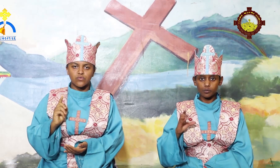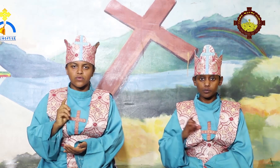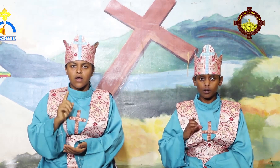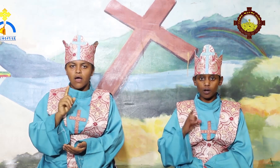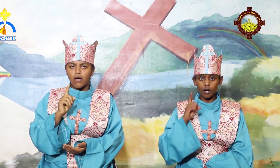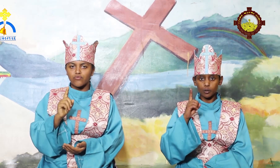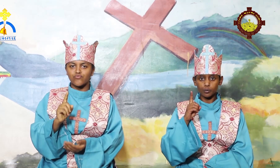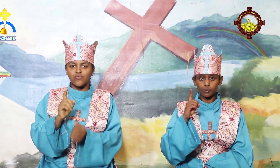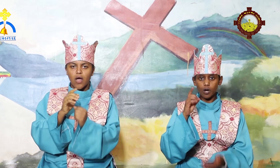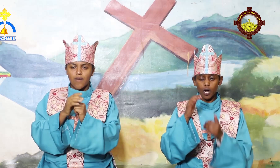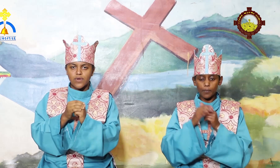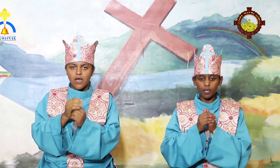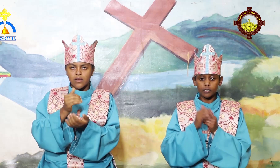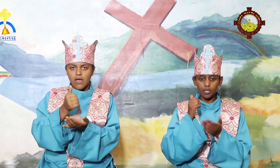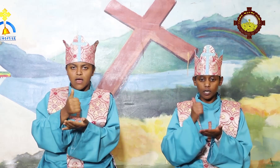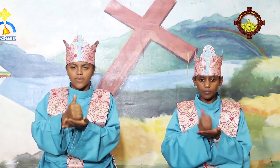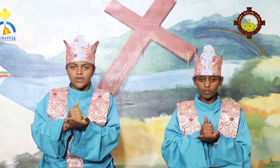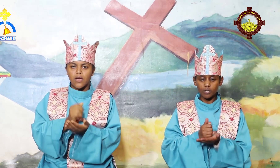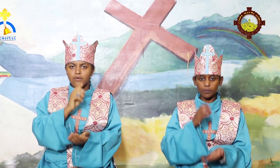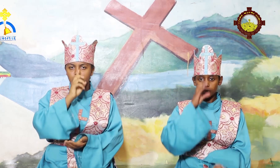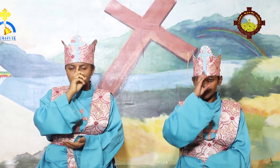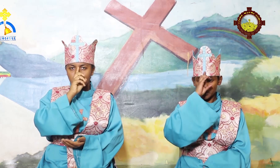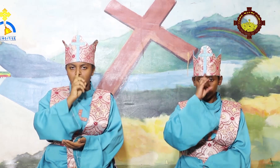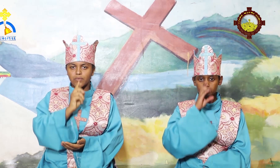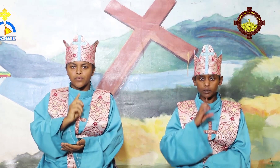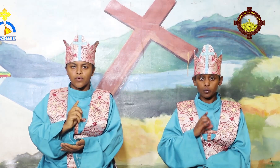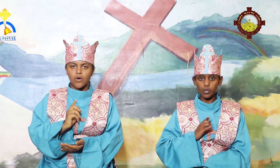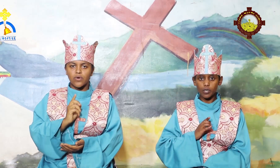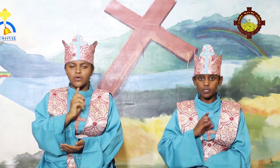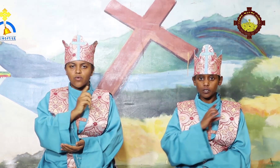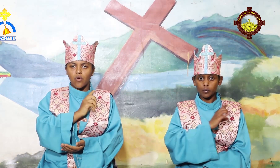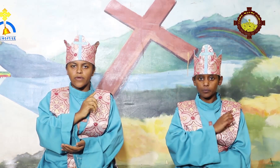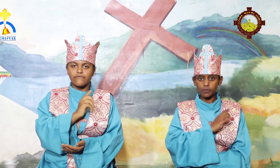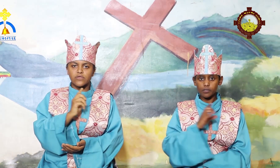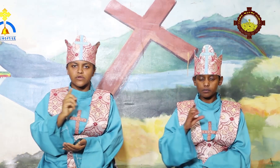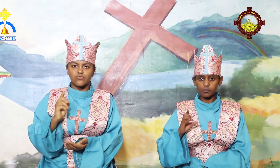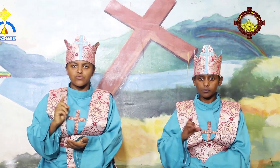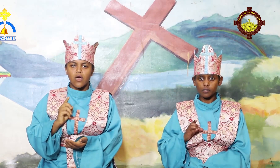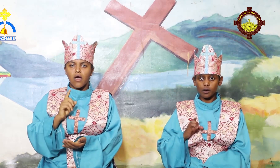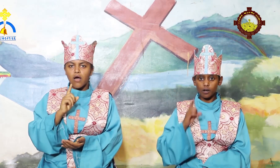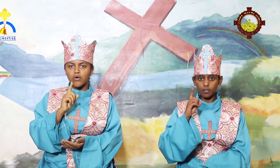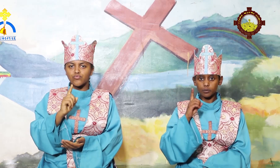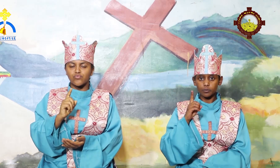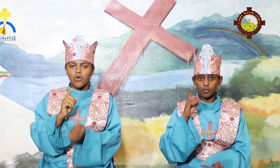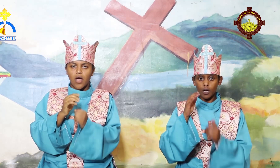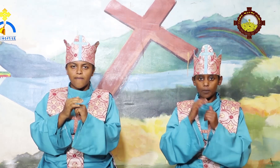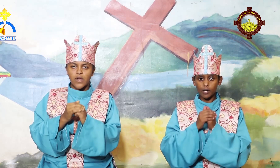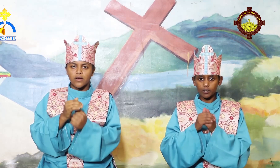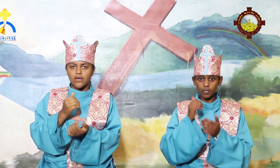ወመንፈስ ቅዱስ አሐዱ አምላክ አሜን። በስመ አብ ወወልድ ወመንፈስ ቅዱስ አሐዱ